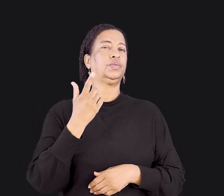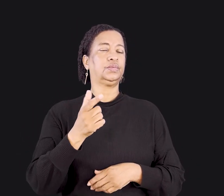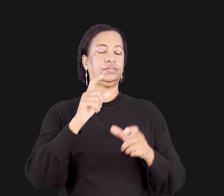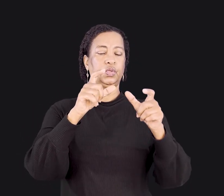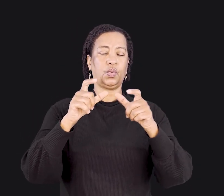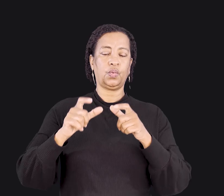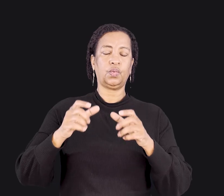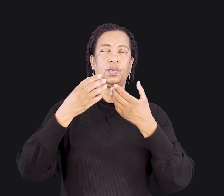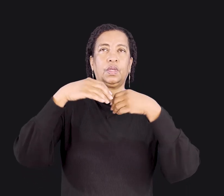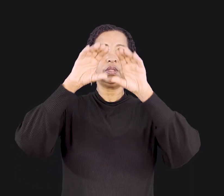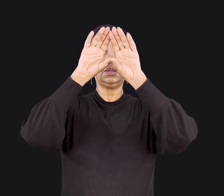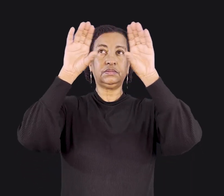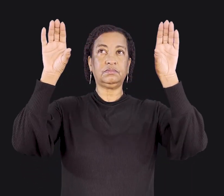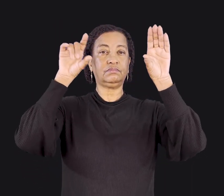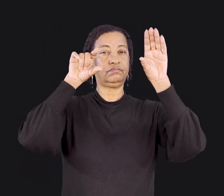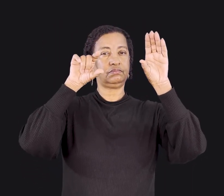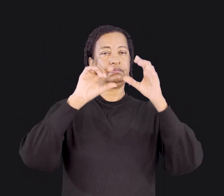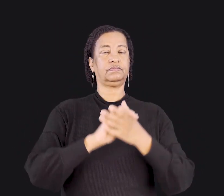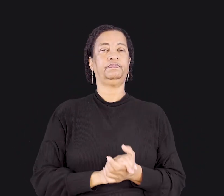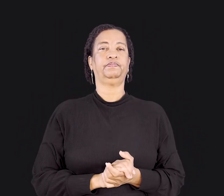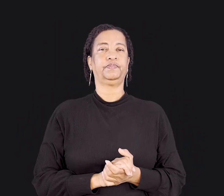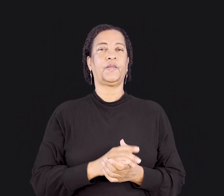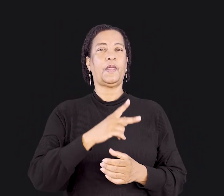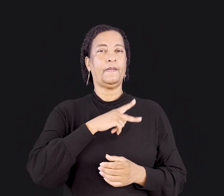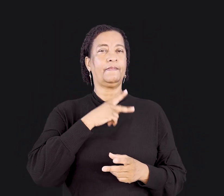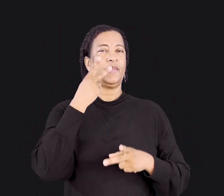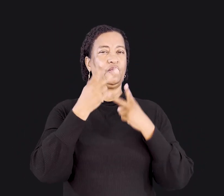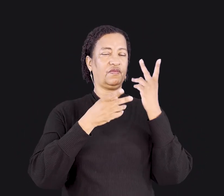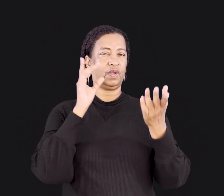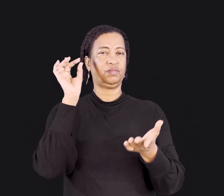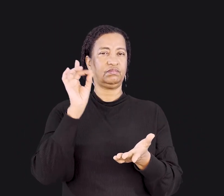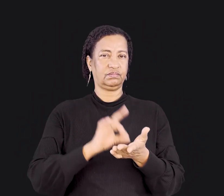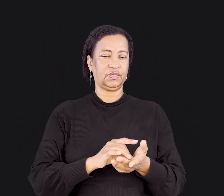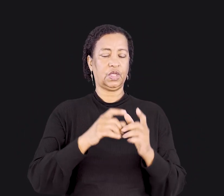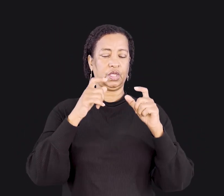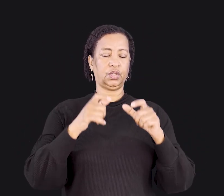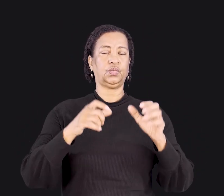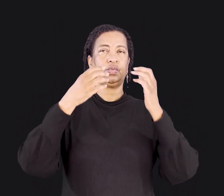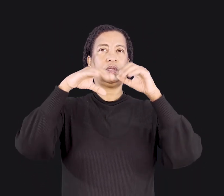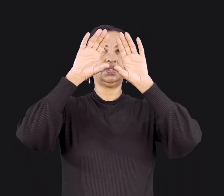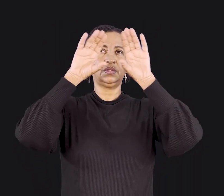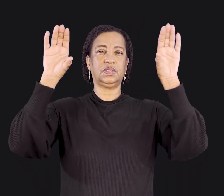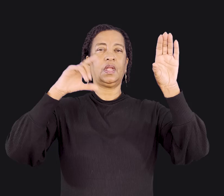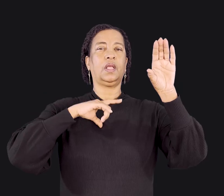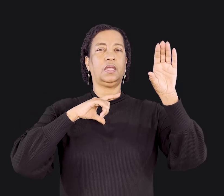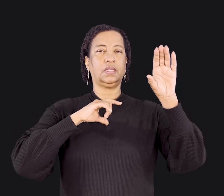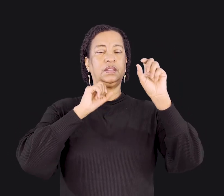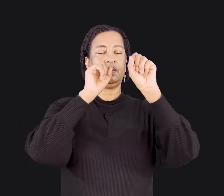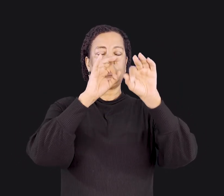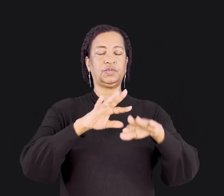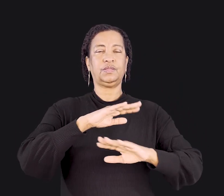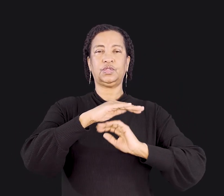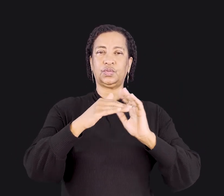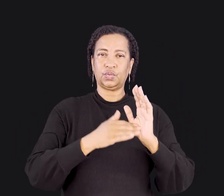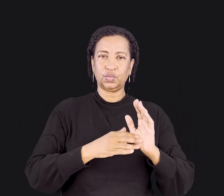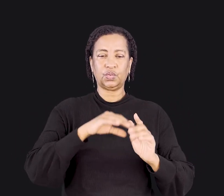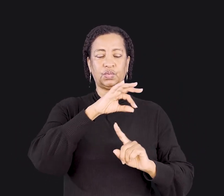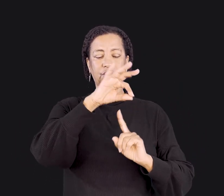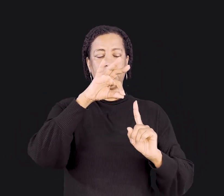lugares celestiais. Paulo afirma que nos lugares celestiais temos todas as bênçãos espirituais que precisamos para viver em